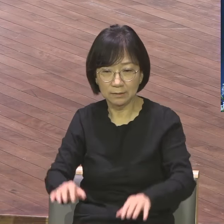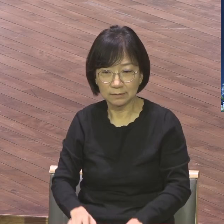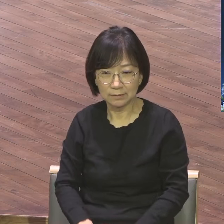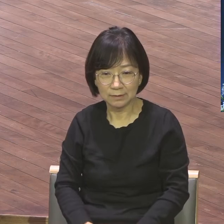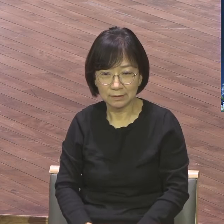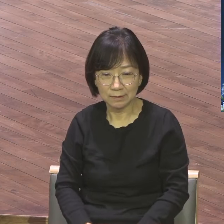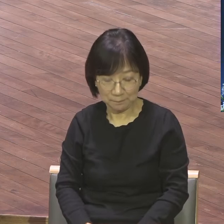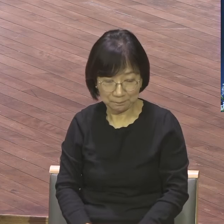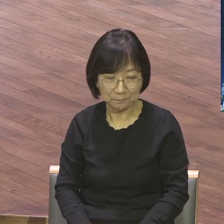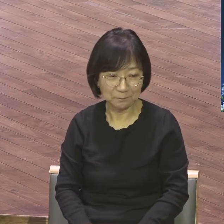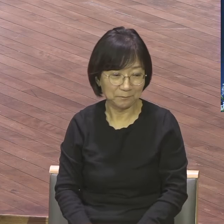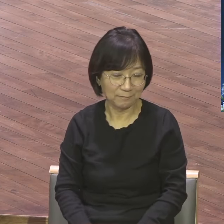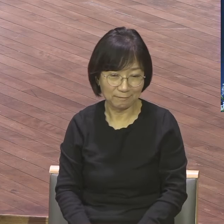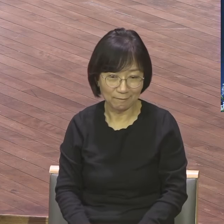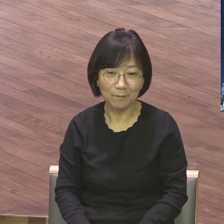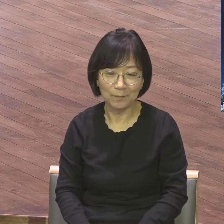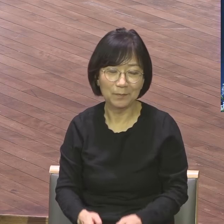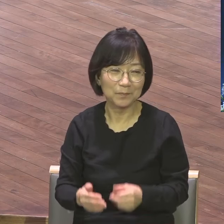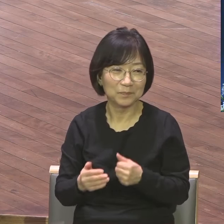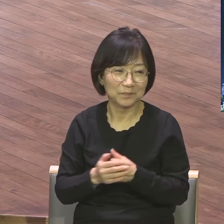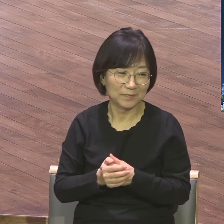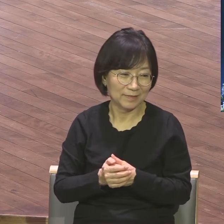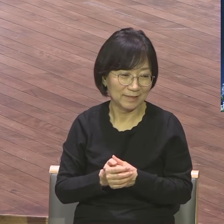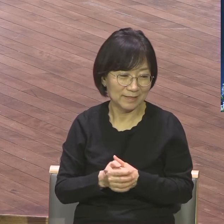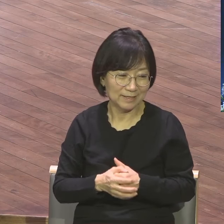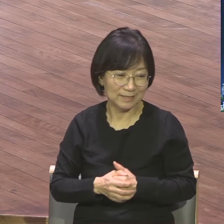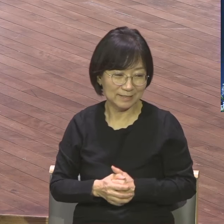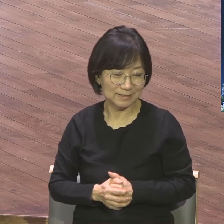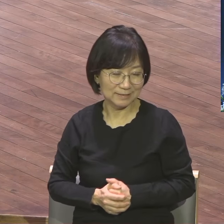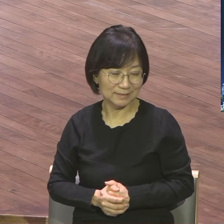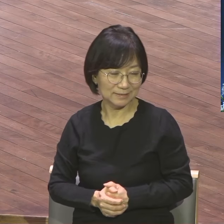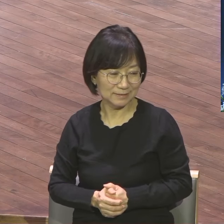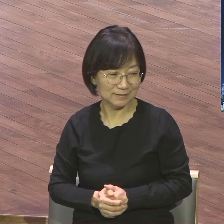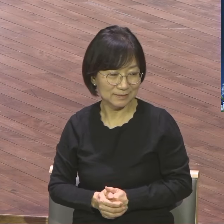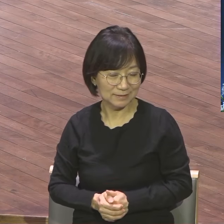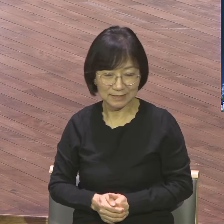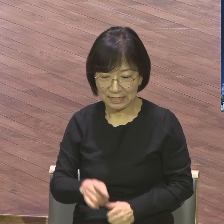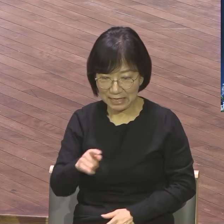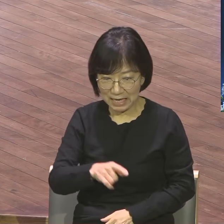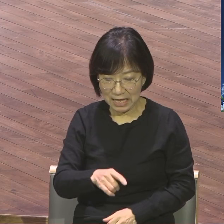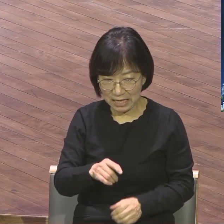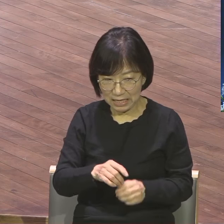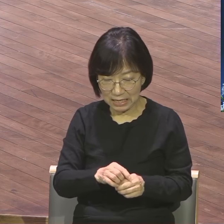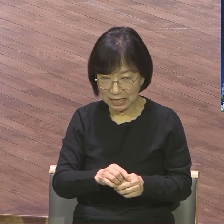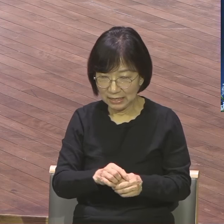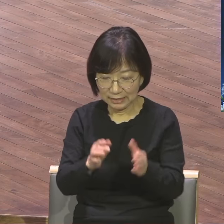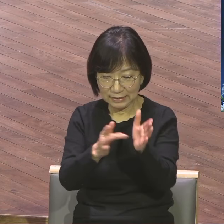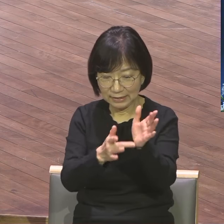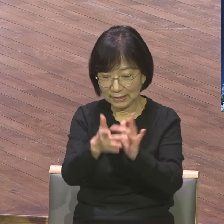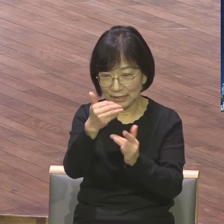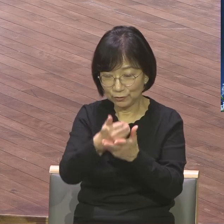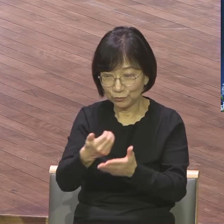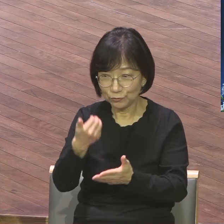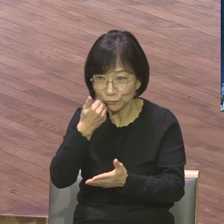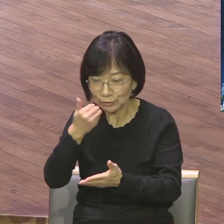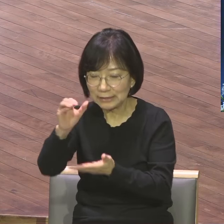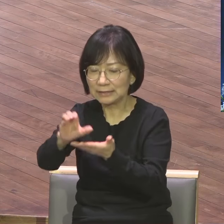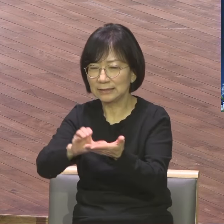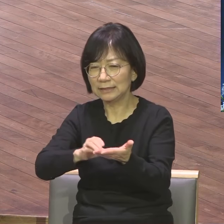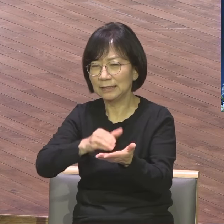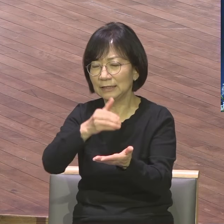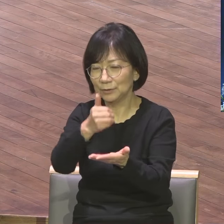헤롯의 핍박과 유대인의 핍박으로 인해 신앙을 버린 성도들 있었습니다. 예수가 그리스도란 사실을